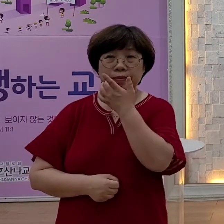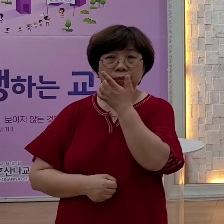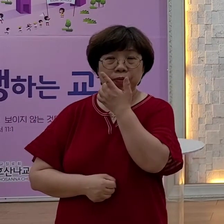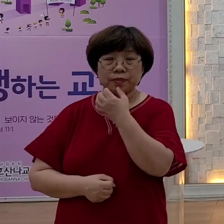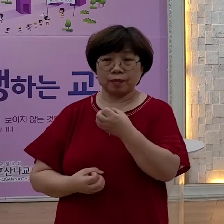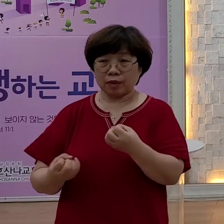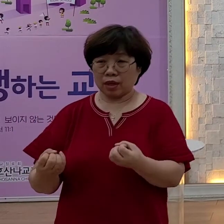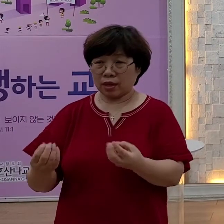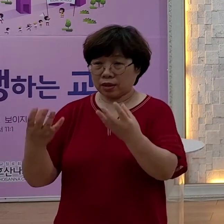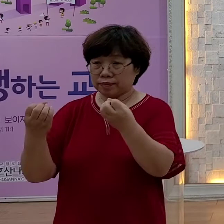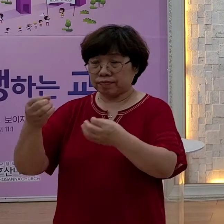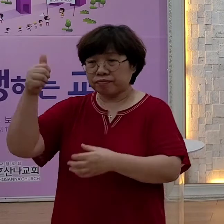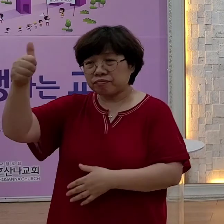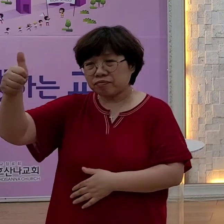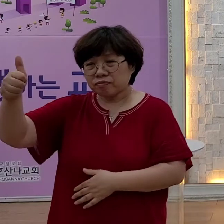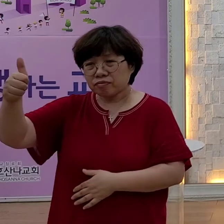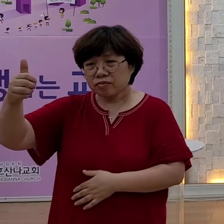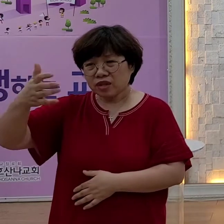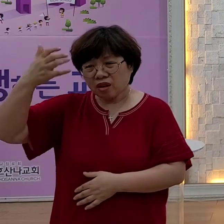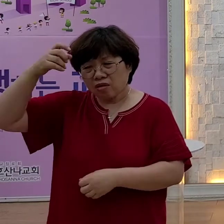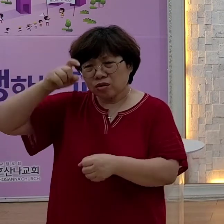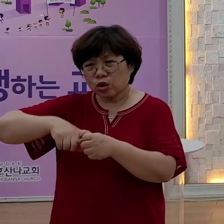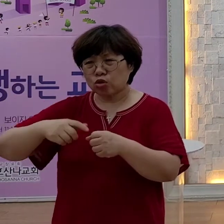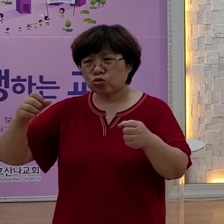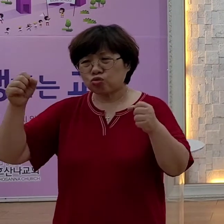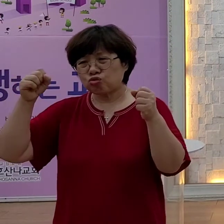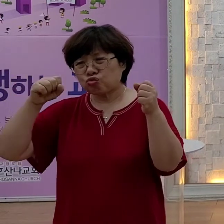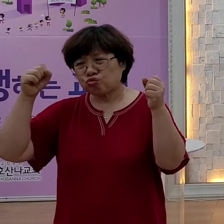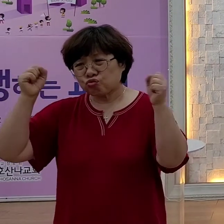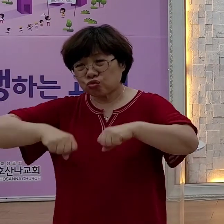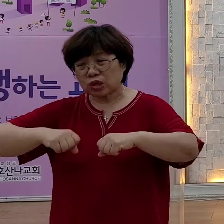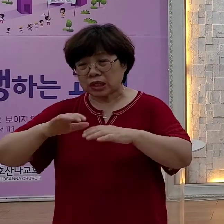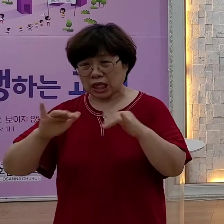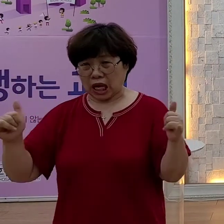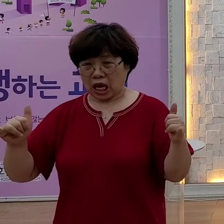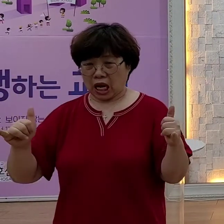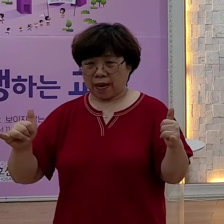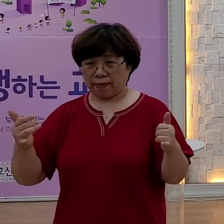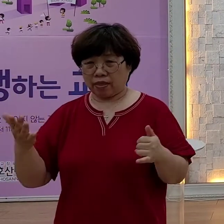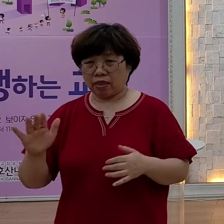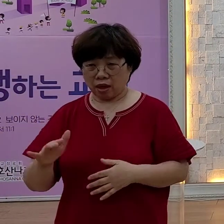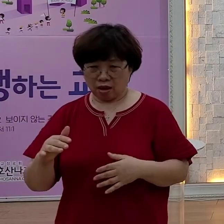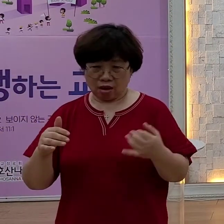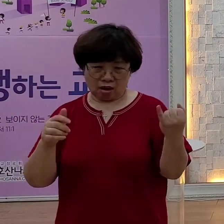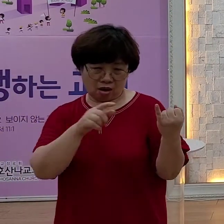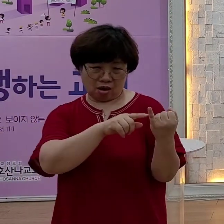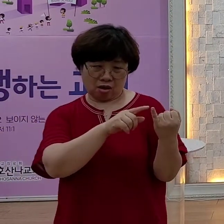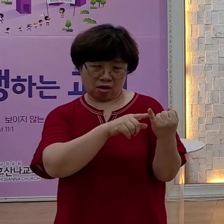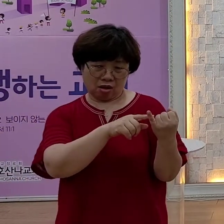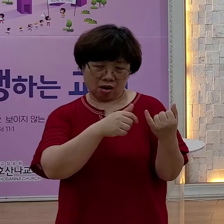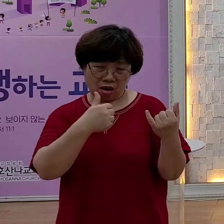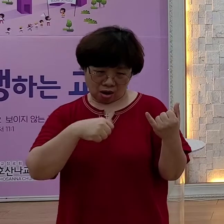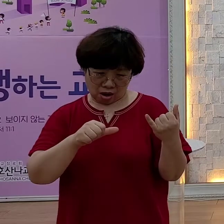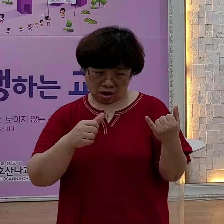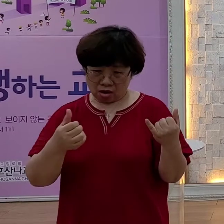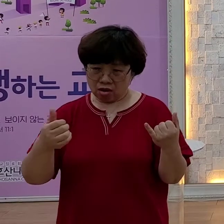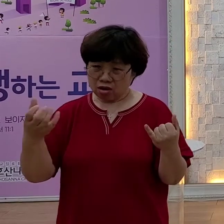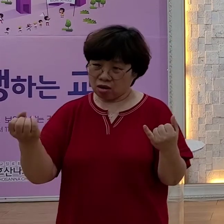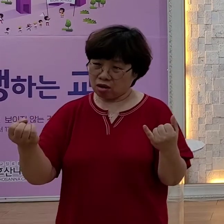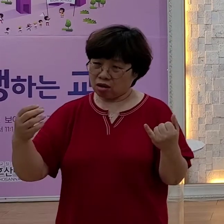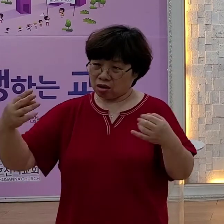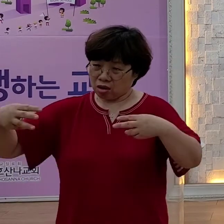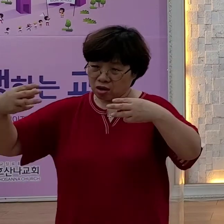엘리 제사장의 영성은 이미 무너졌습니다. 자, 그래서 저는 이 한나가 그 아들을 누구한테 지금 줘야